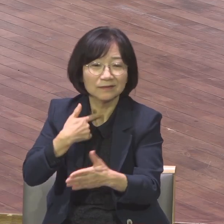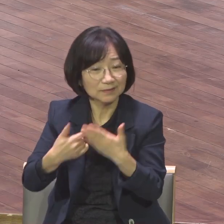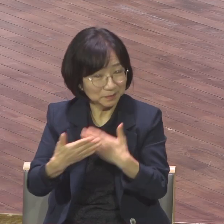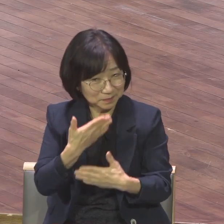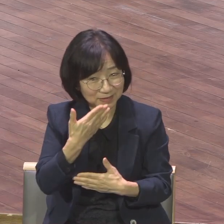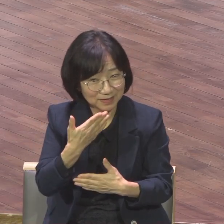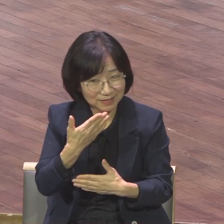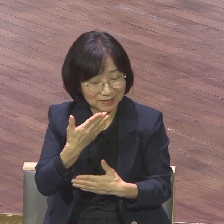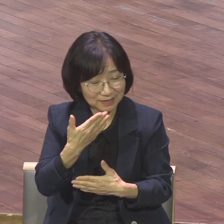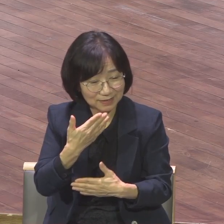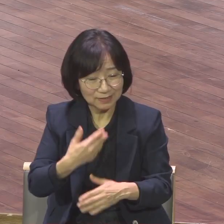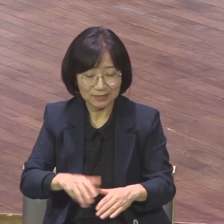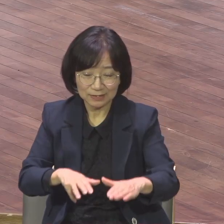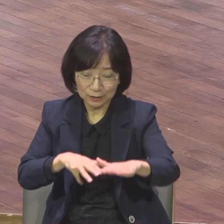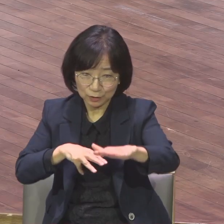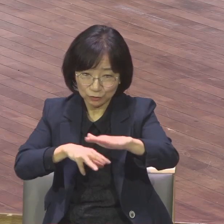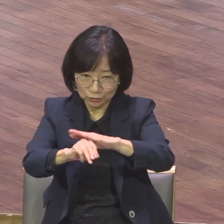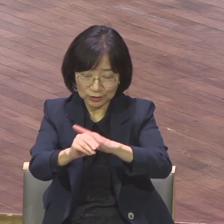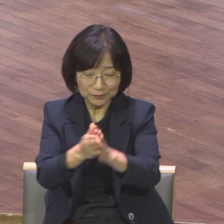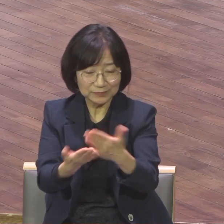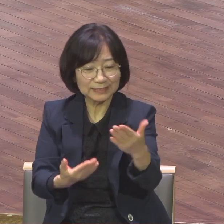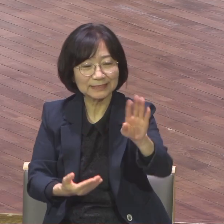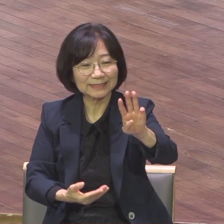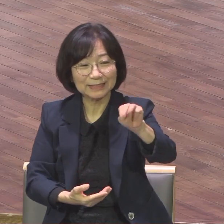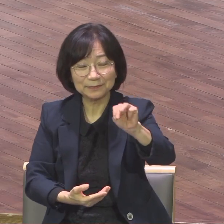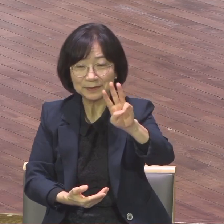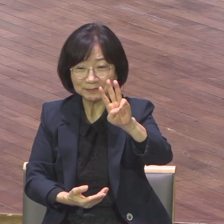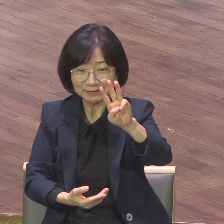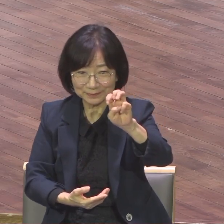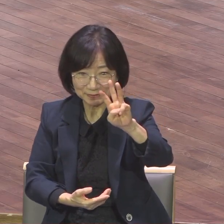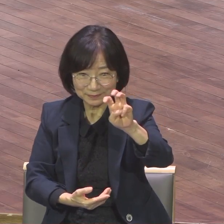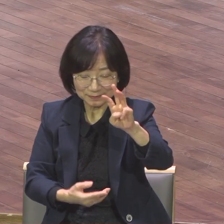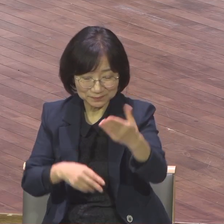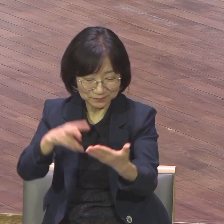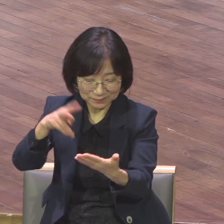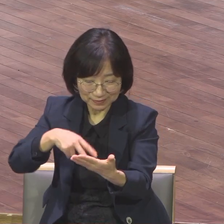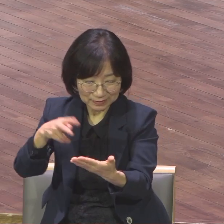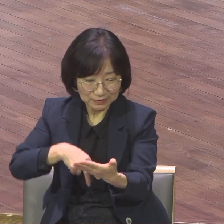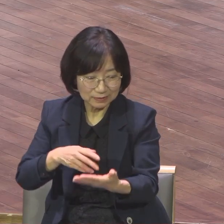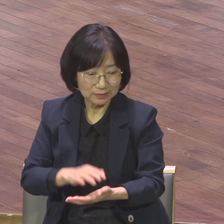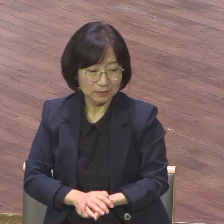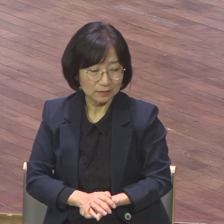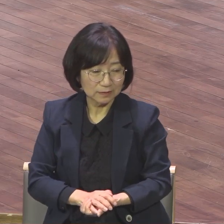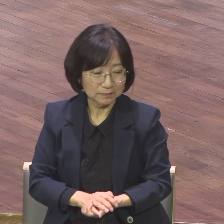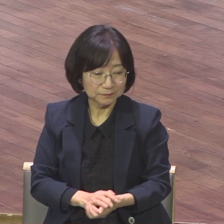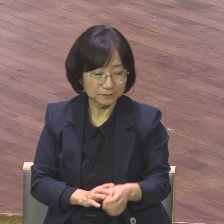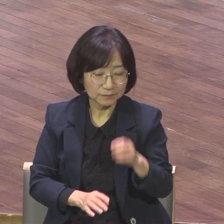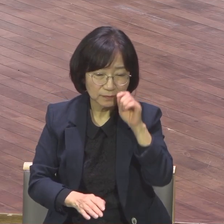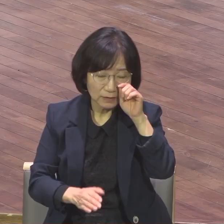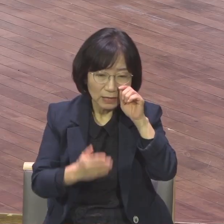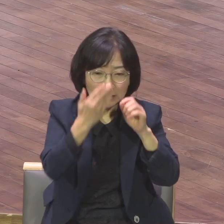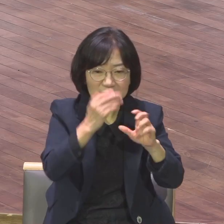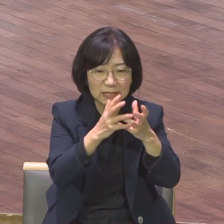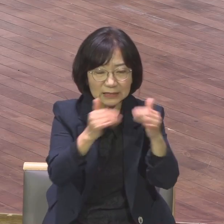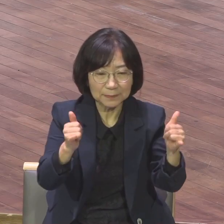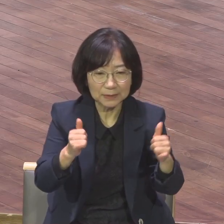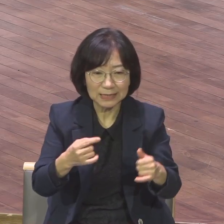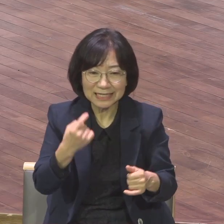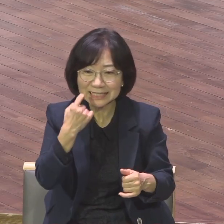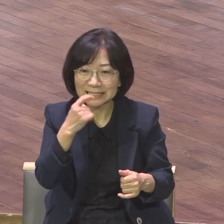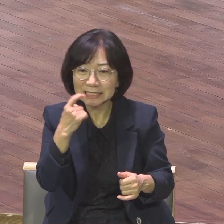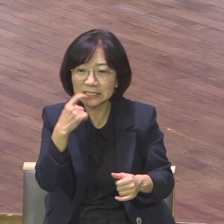출애굽기 33장에 보면 하나님께서 금송아지를 만들어 숭배하는 이스라엘